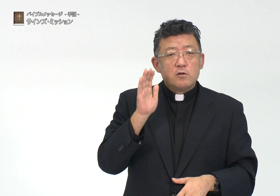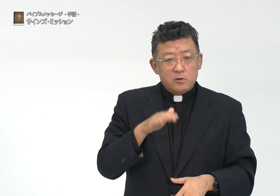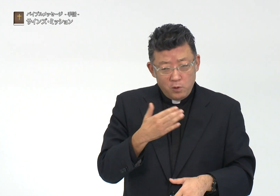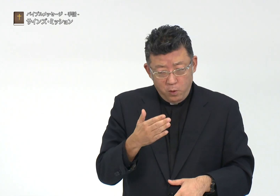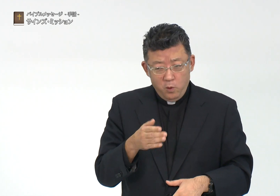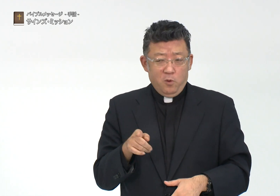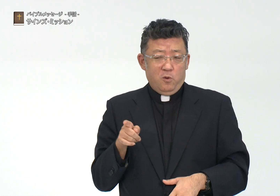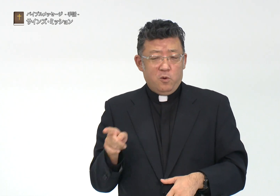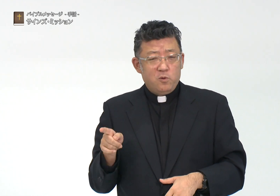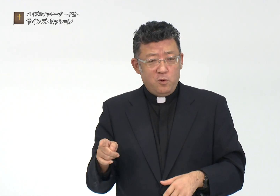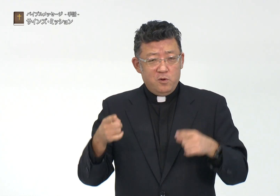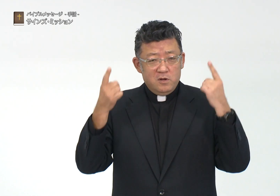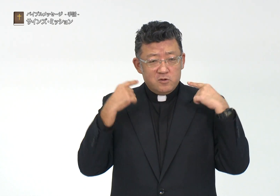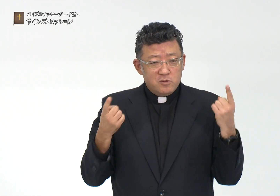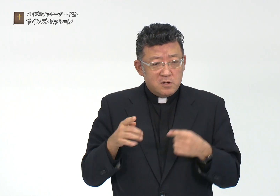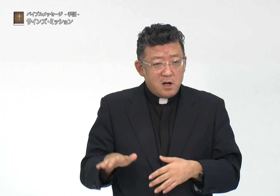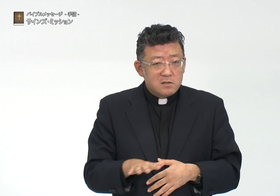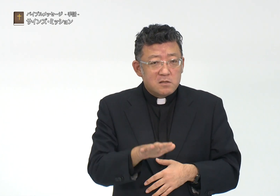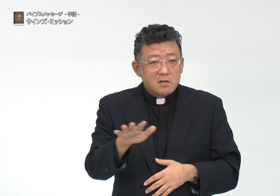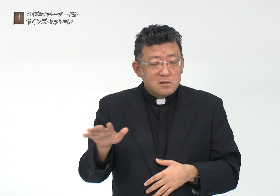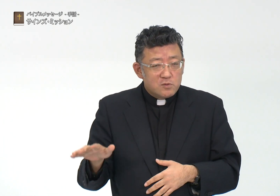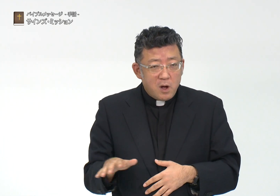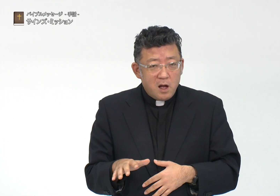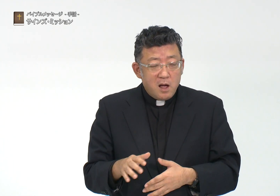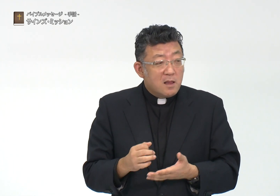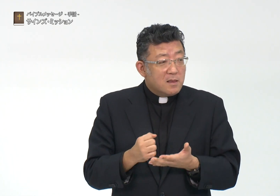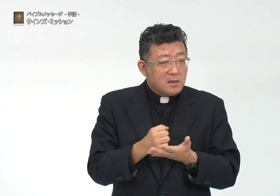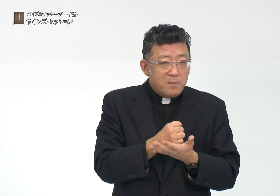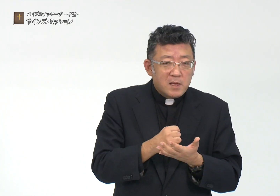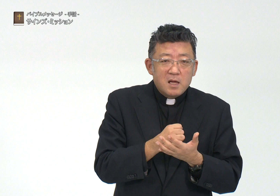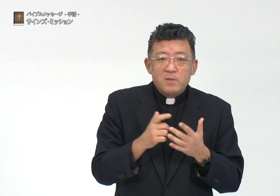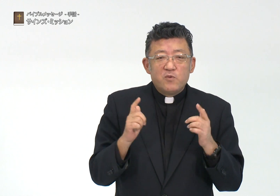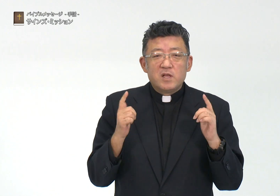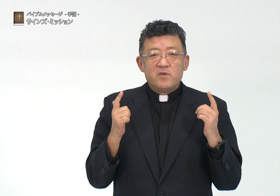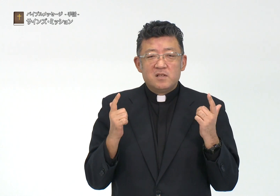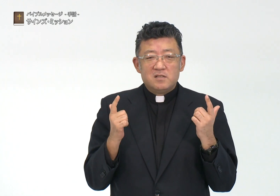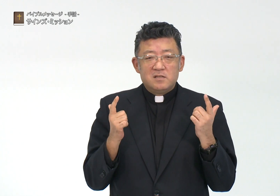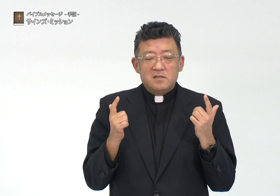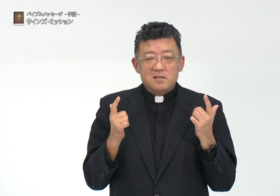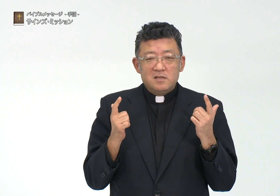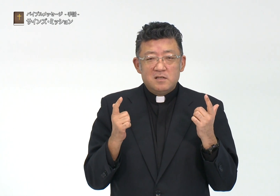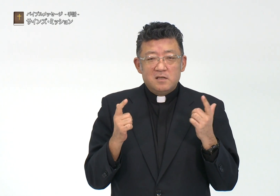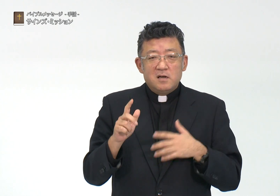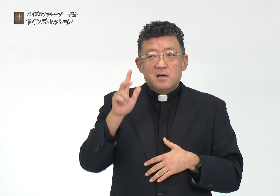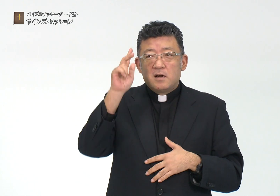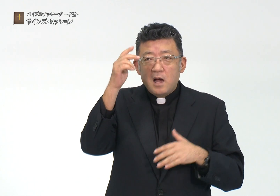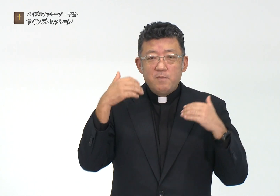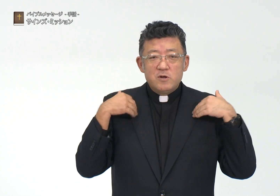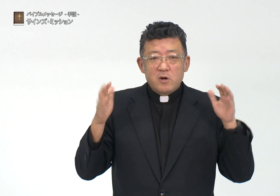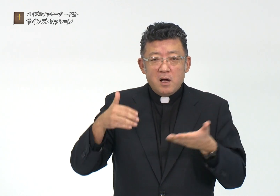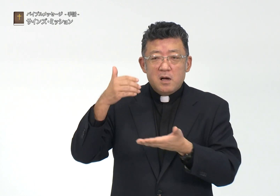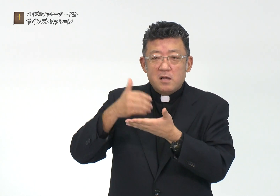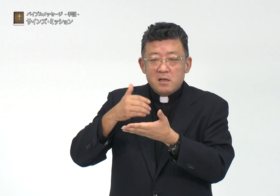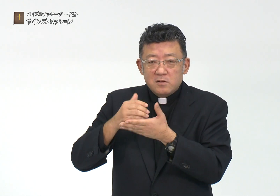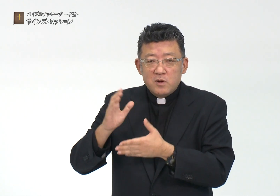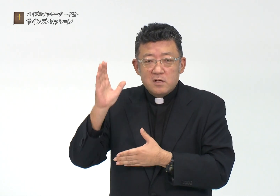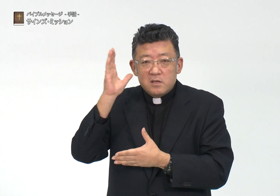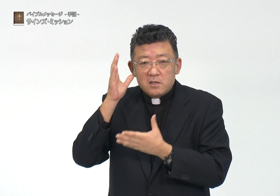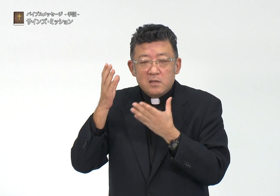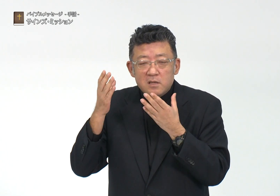試技で理解できないんですねしかしこの羊飼いたちはたまたまではなく